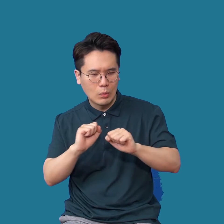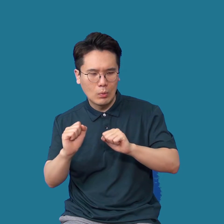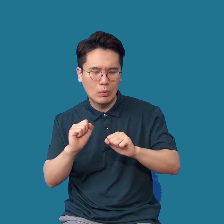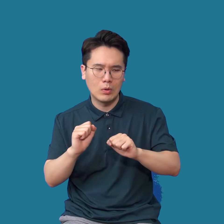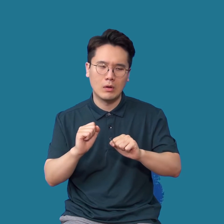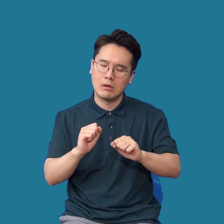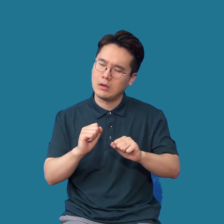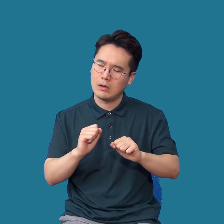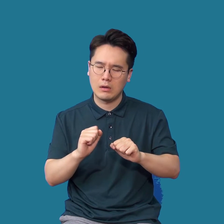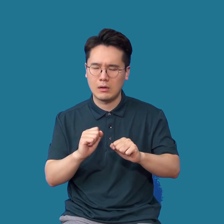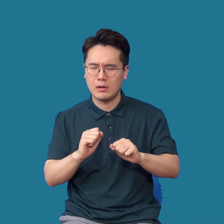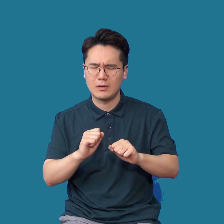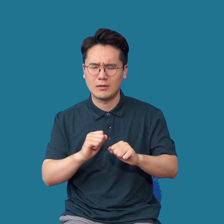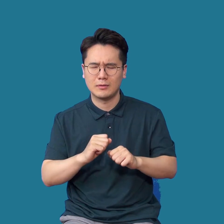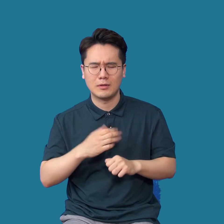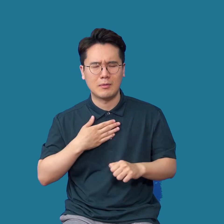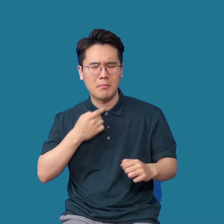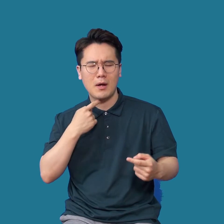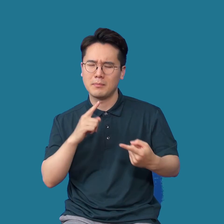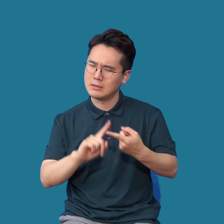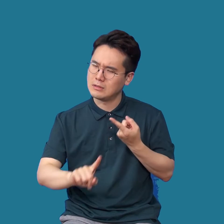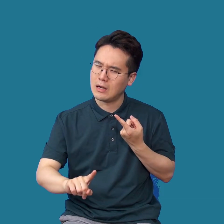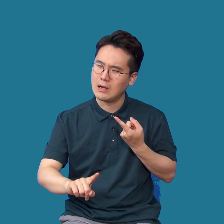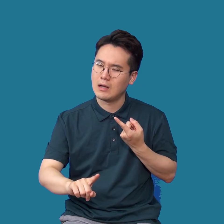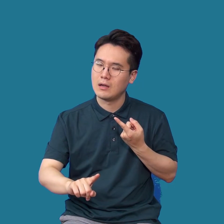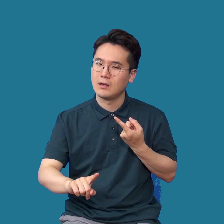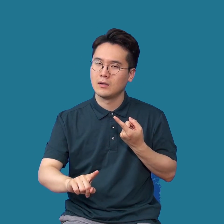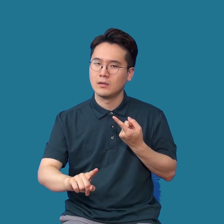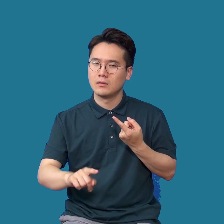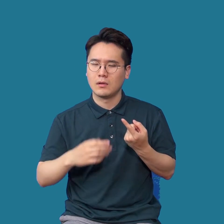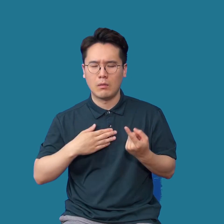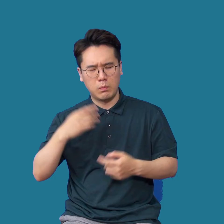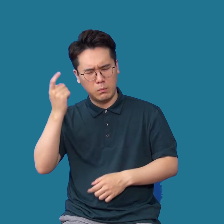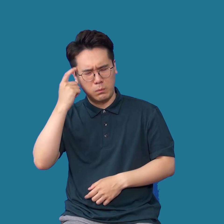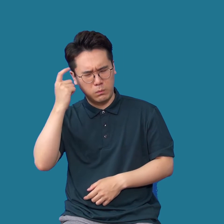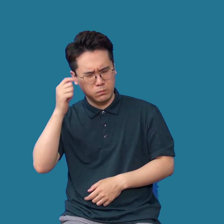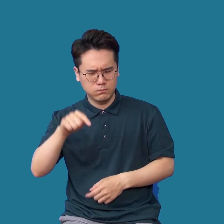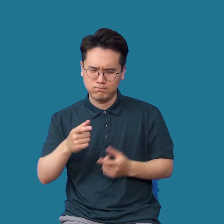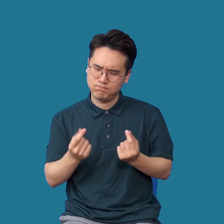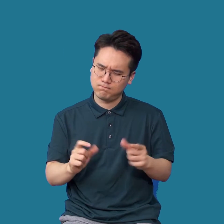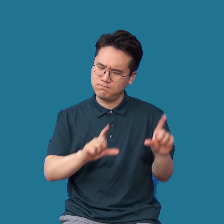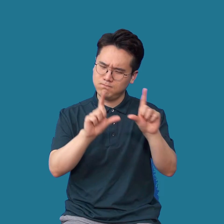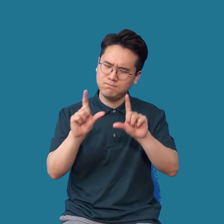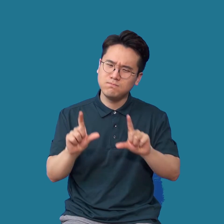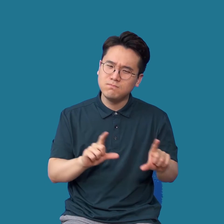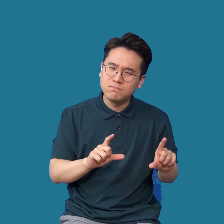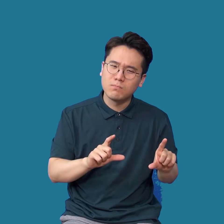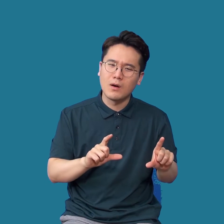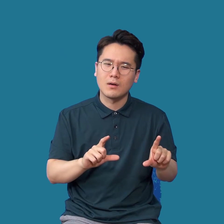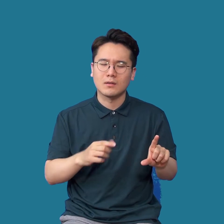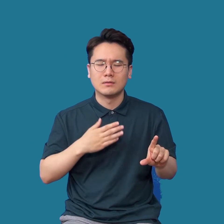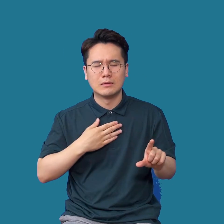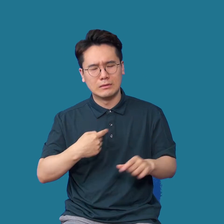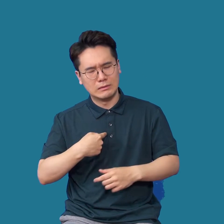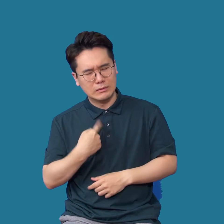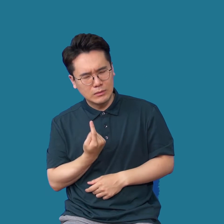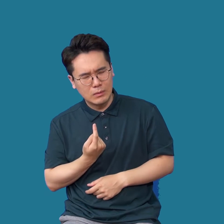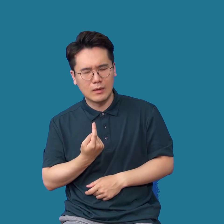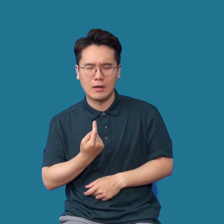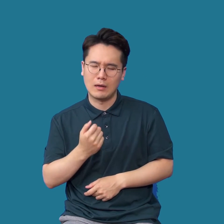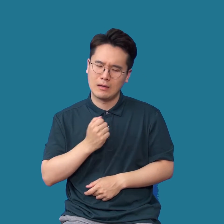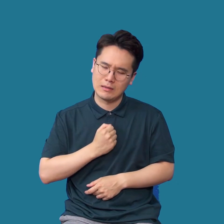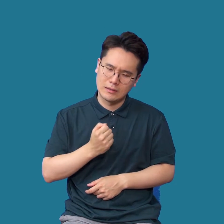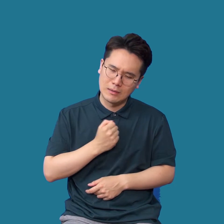이 모양 이 꼴일까? 늘 자기를 자책하면서 살았습니다. 성격을 봐도